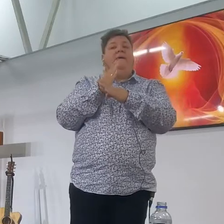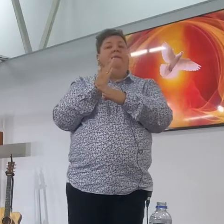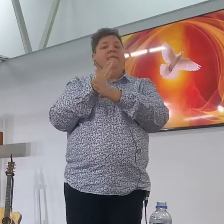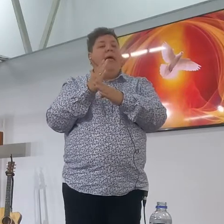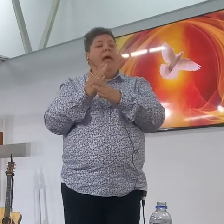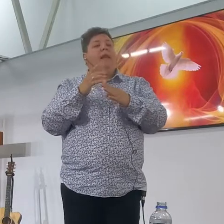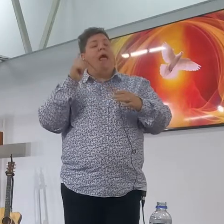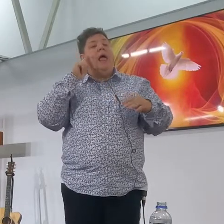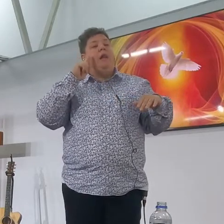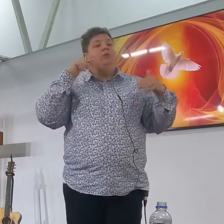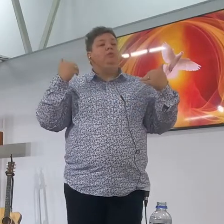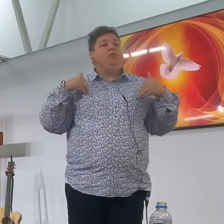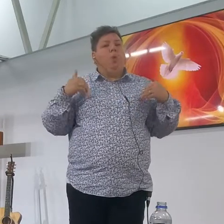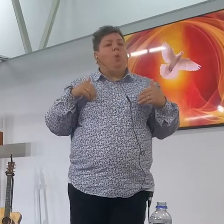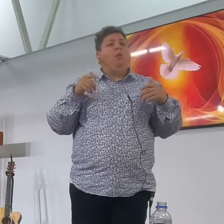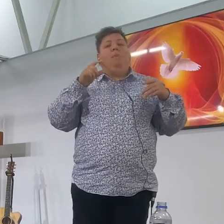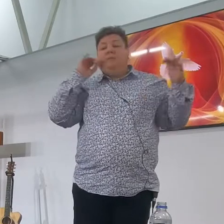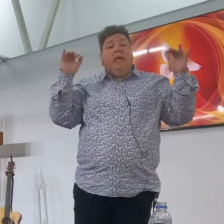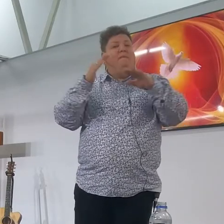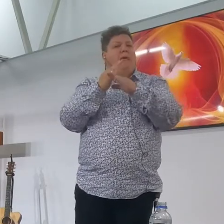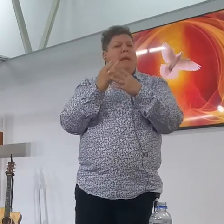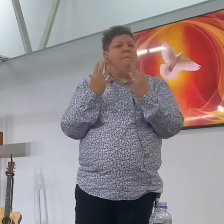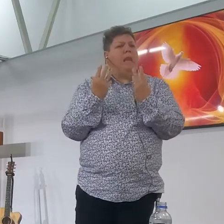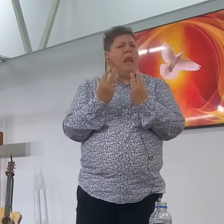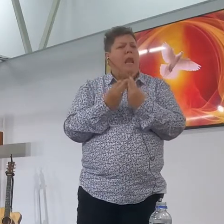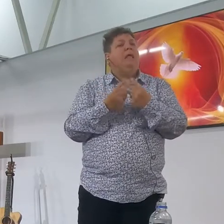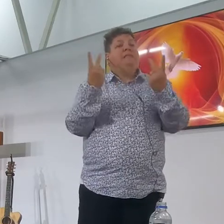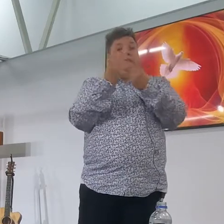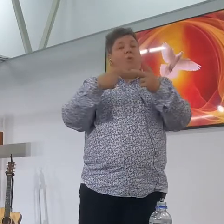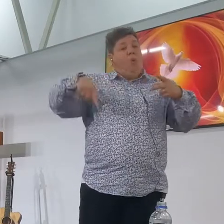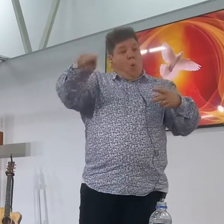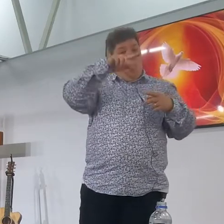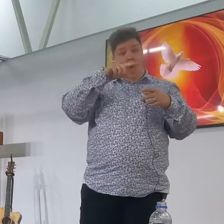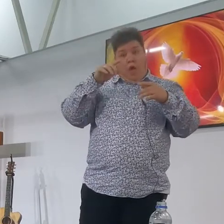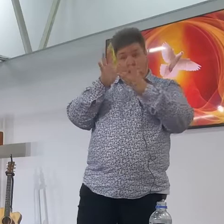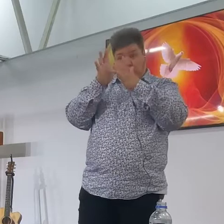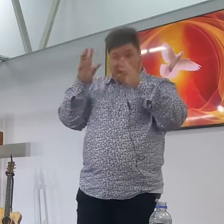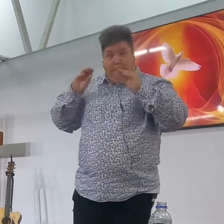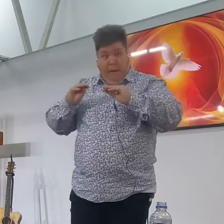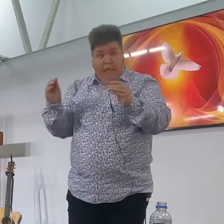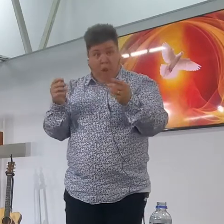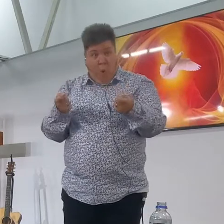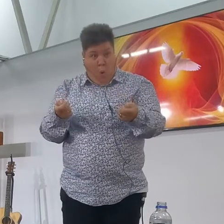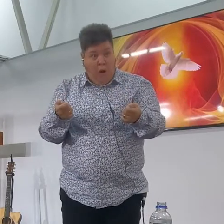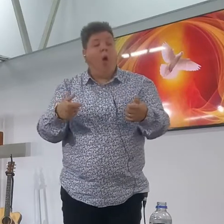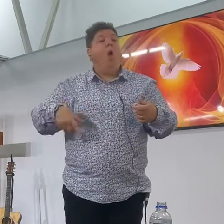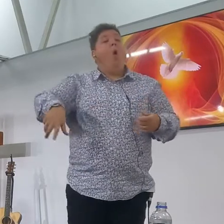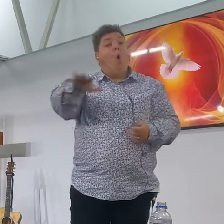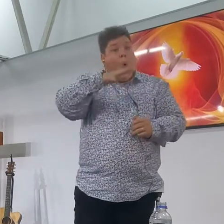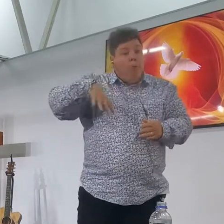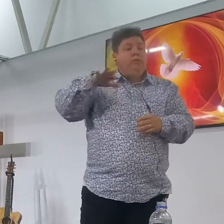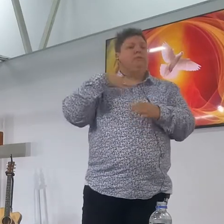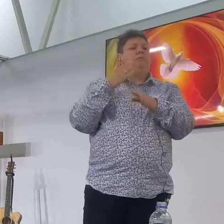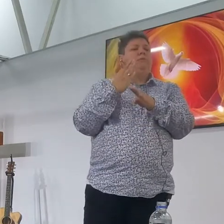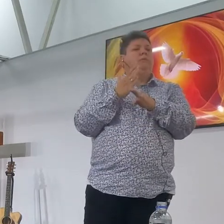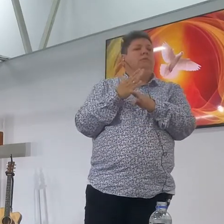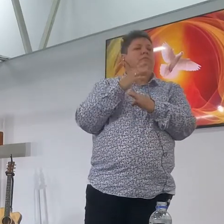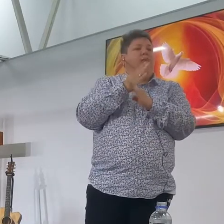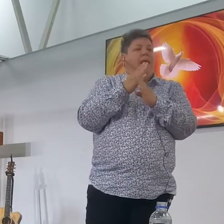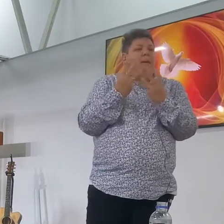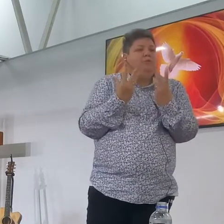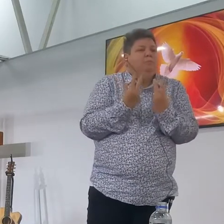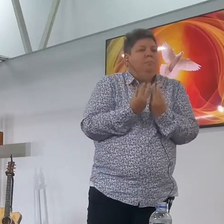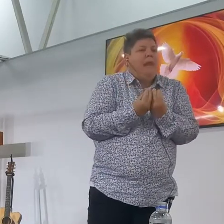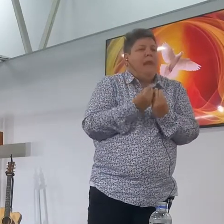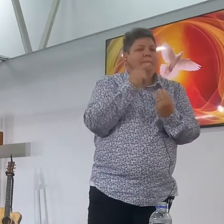julle uit om te sê, julle is die arbeiders in hierdie oes. Want dis waar Pinkster gaan. Pinkster gaan daaroor dat die oes is nou reg, die Heilige Gees is